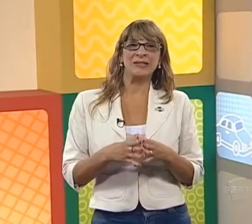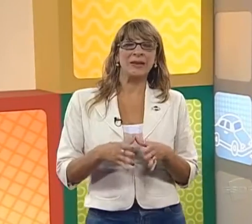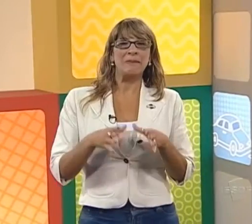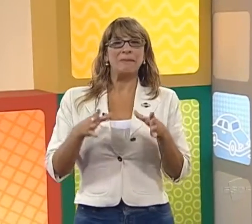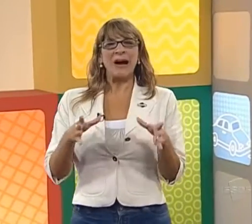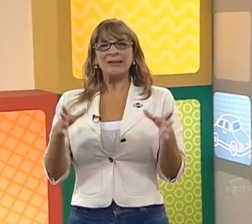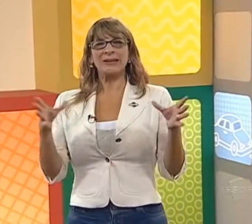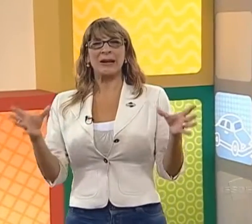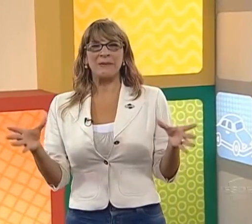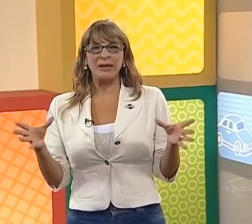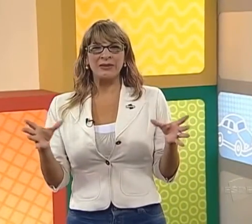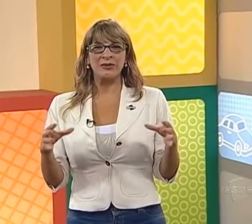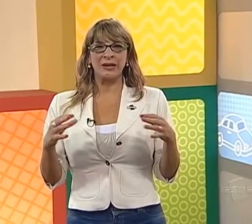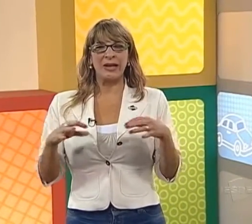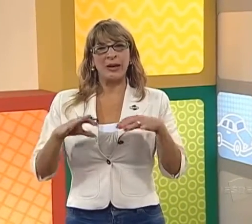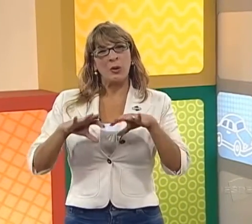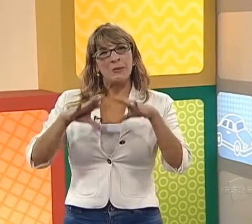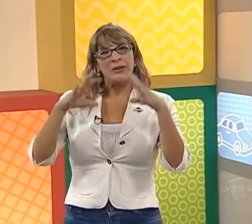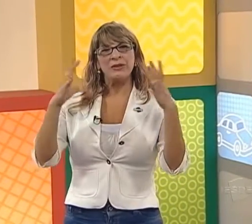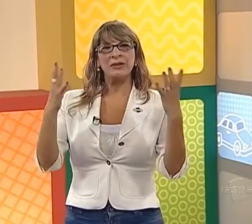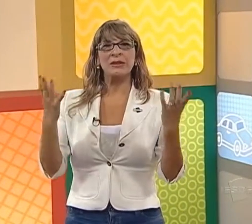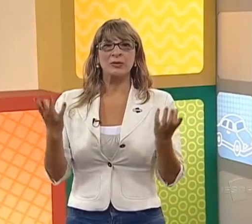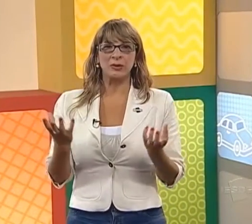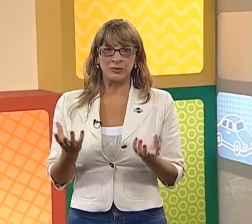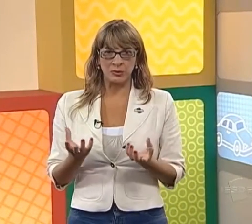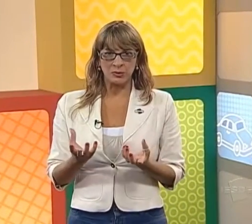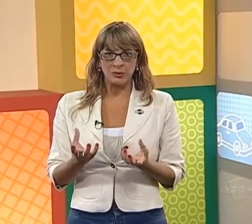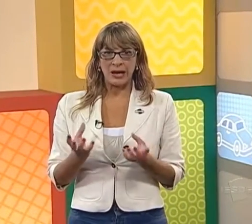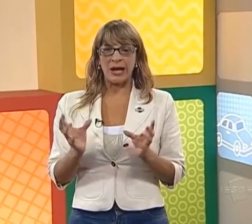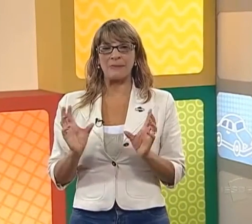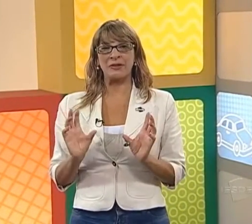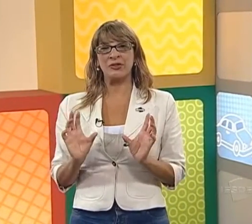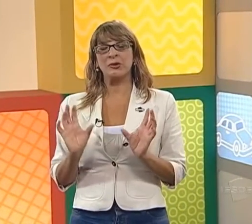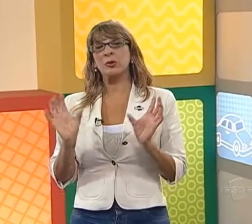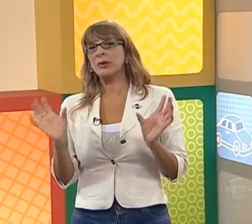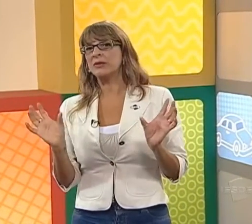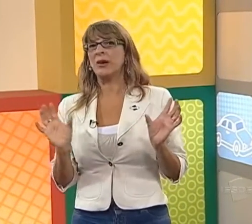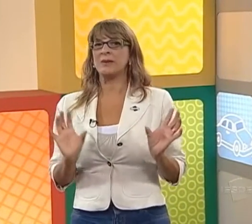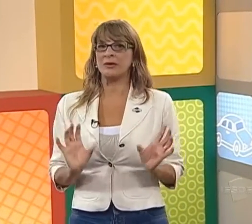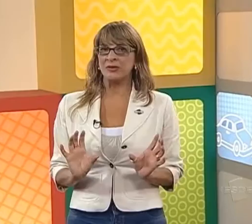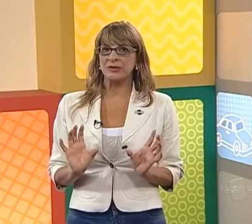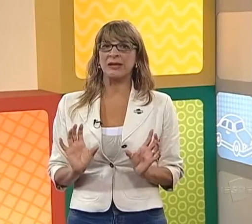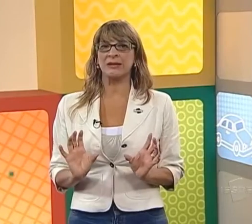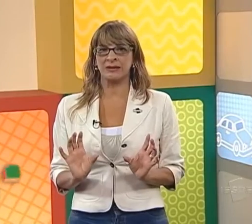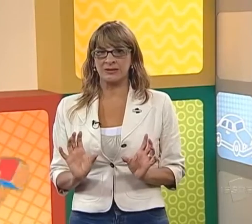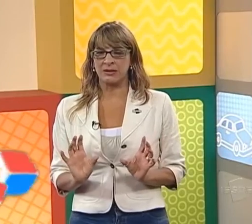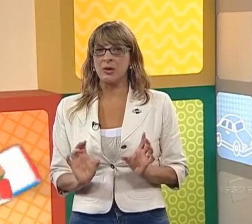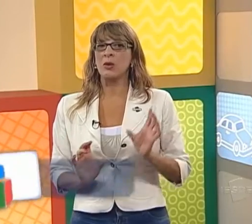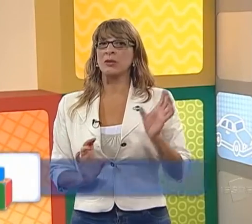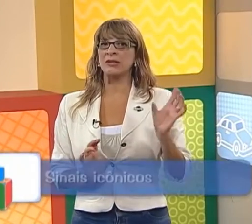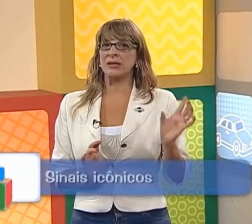ser basicamente compreendida em sua estrutura a partir de 2 formas de sinalização. Os